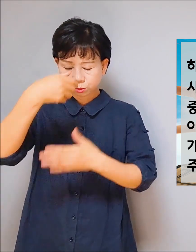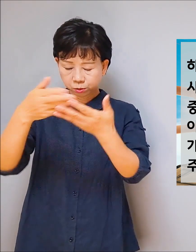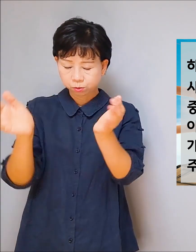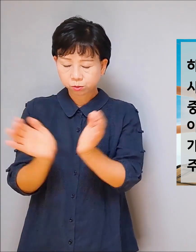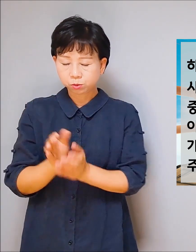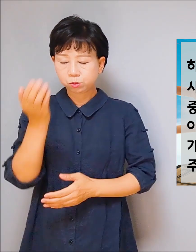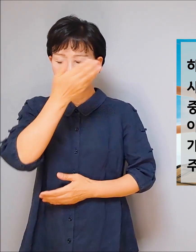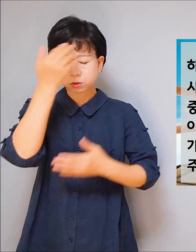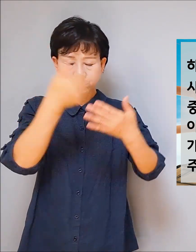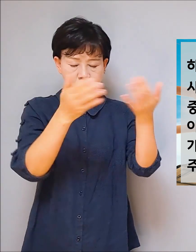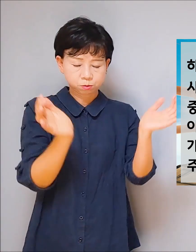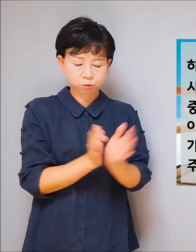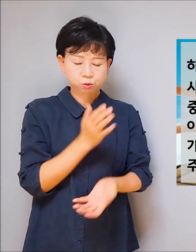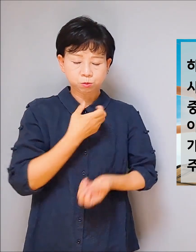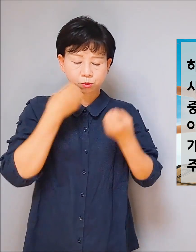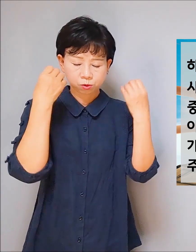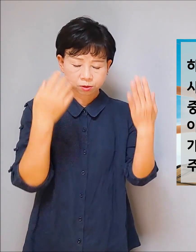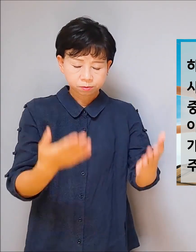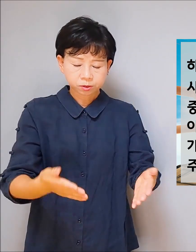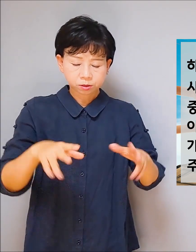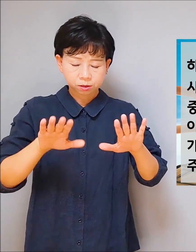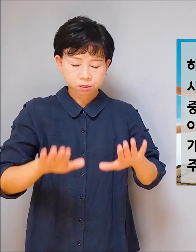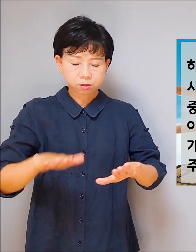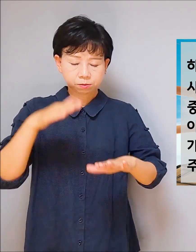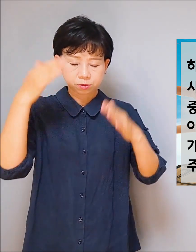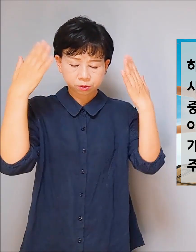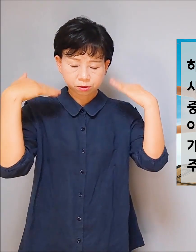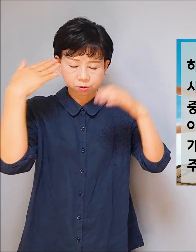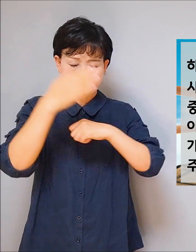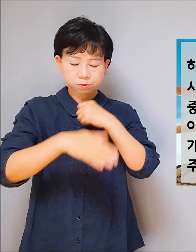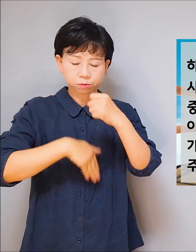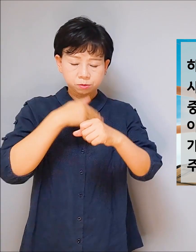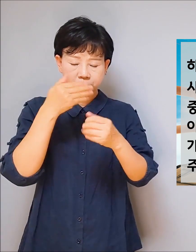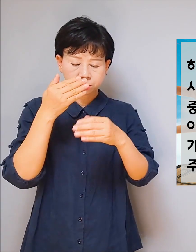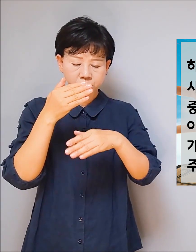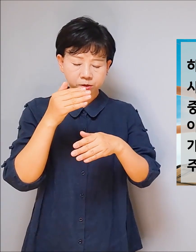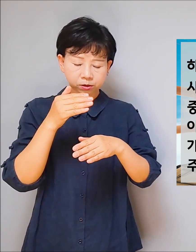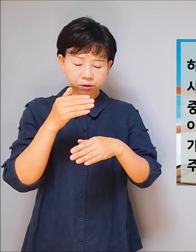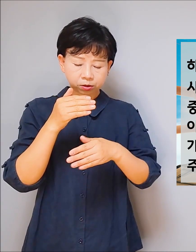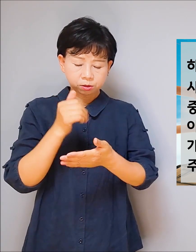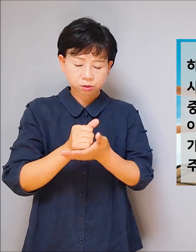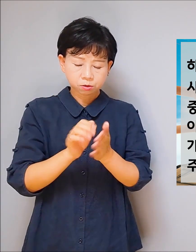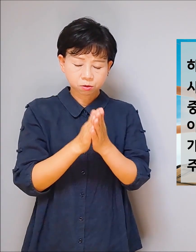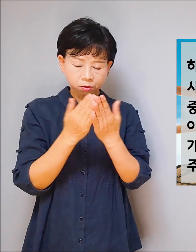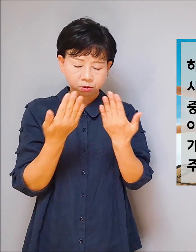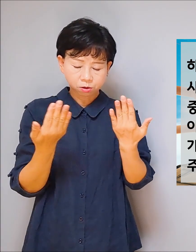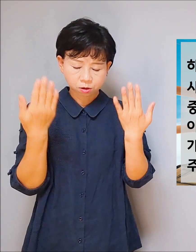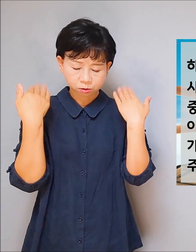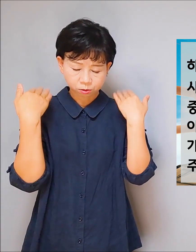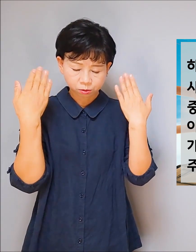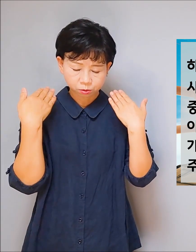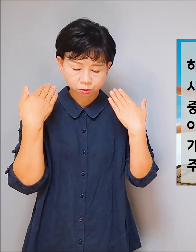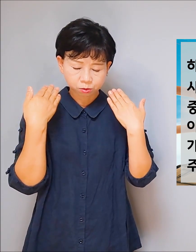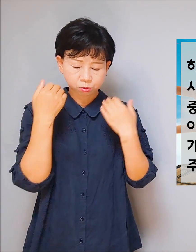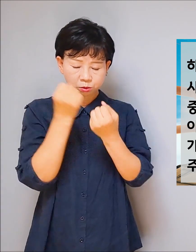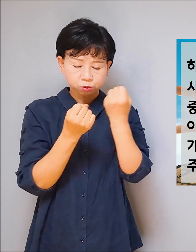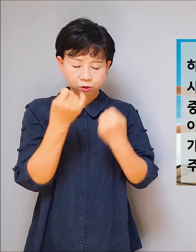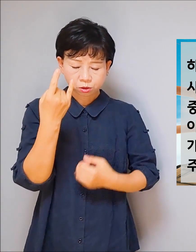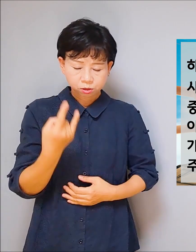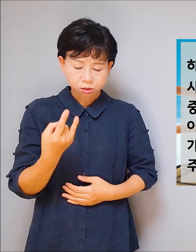청년부를 축복합니다. 이번 여름 성경학교 수련회 태국 단기 선교 가운데